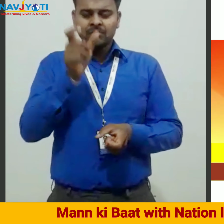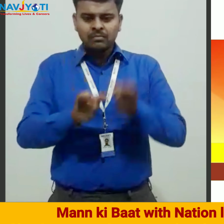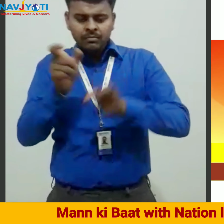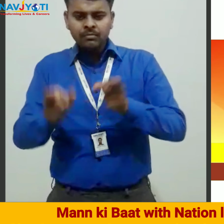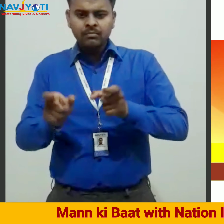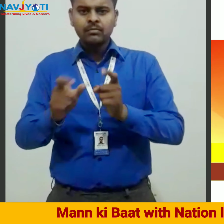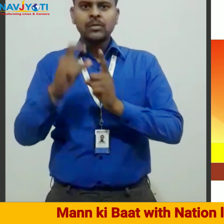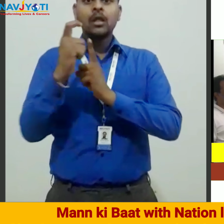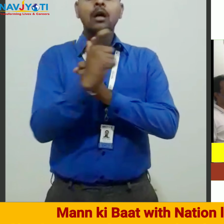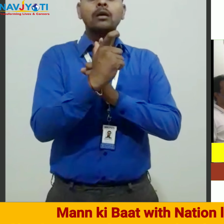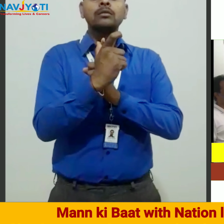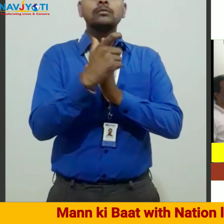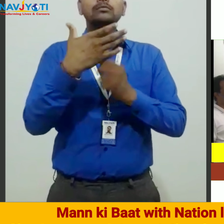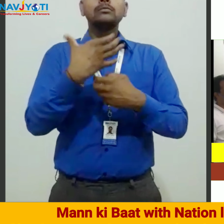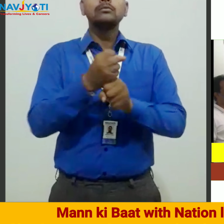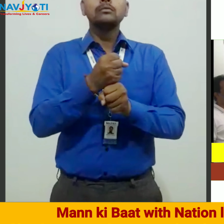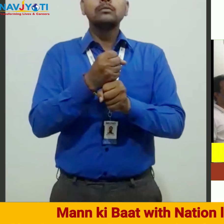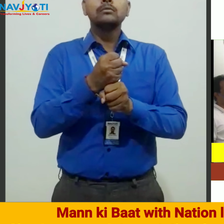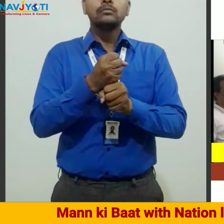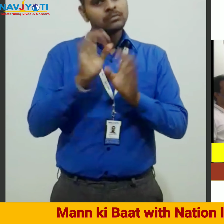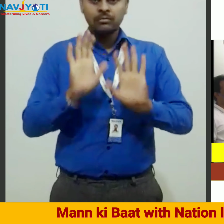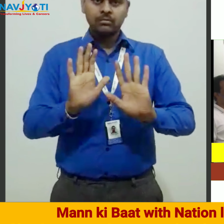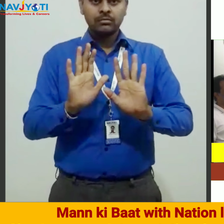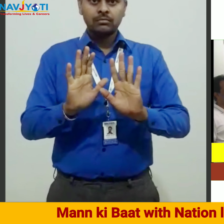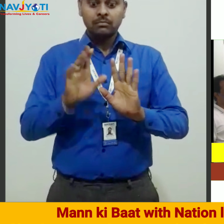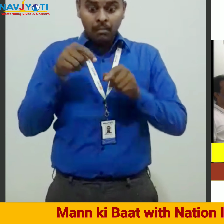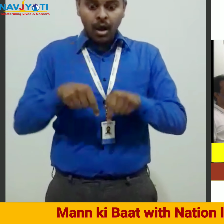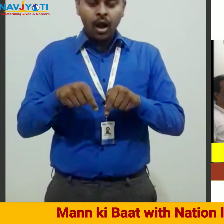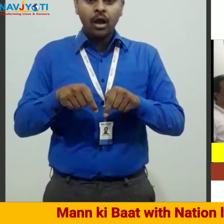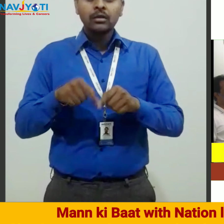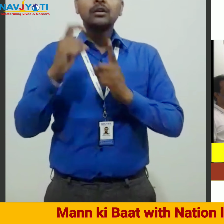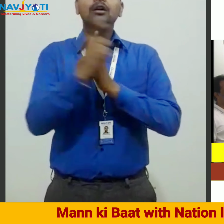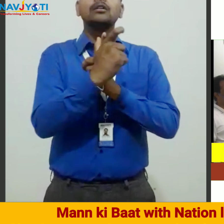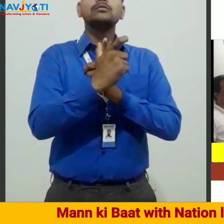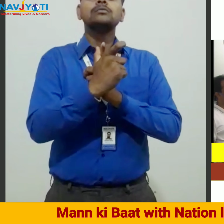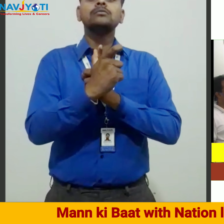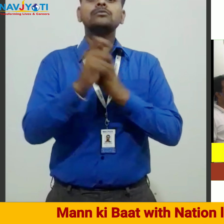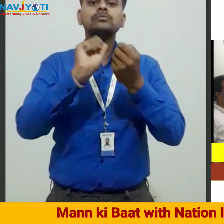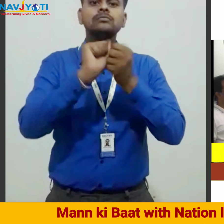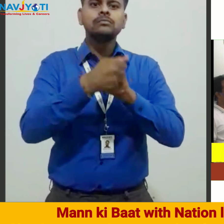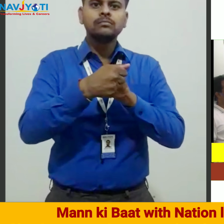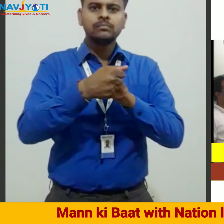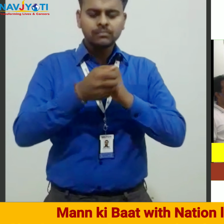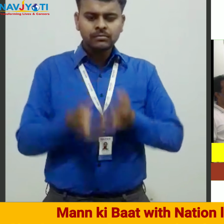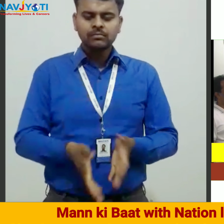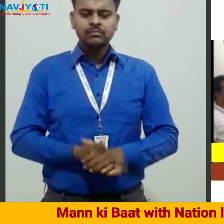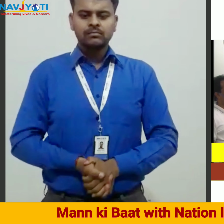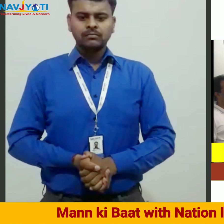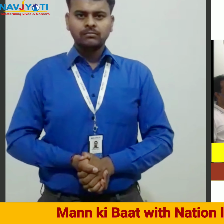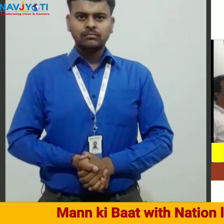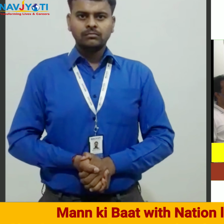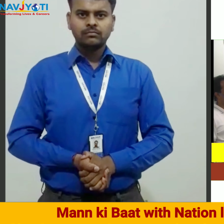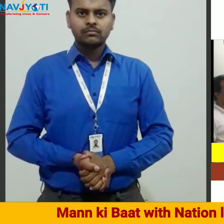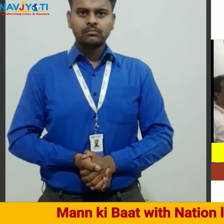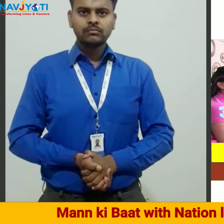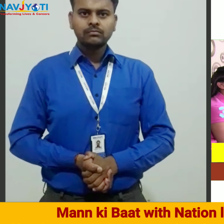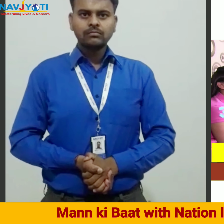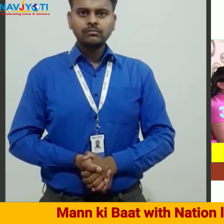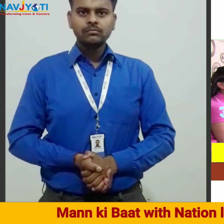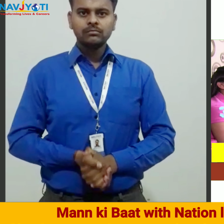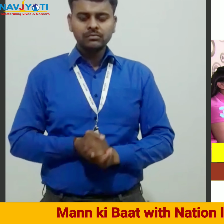है। आपने पिछले दिनों देखा होगा कि भारत ने अपने संस्कारों के अनुरूप,